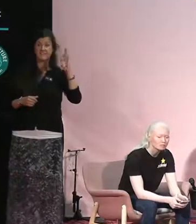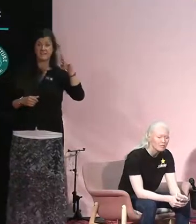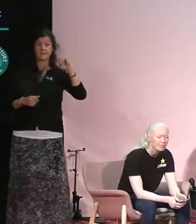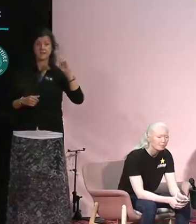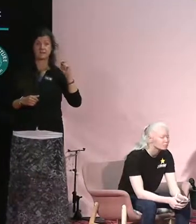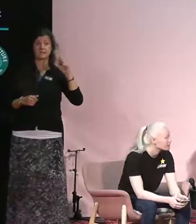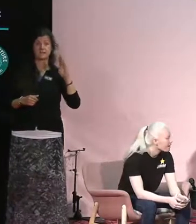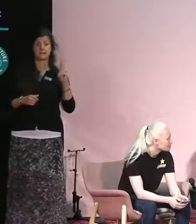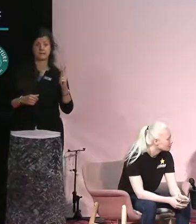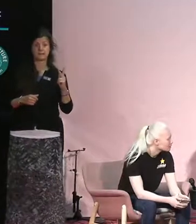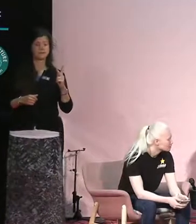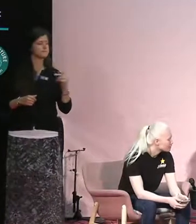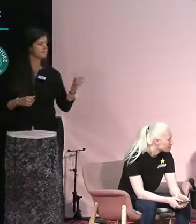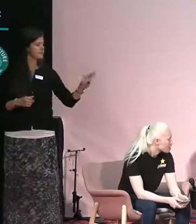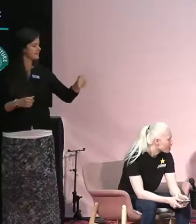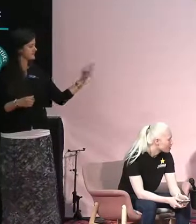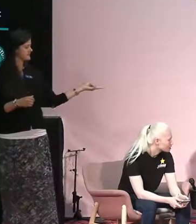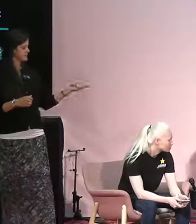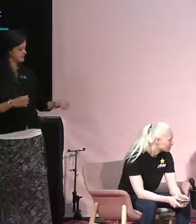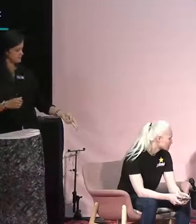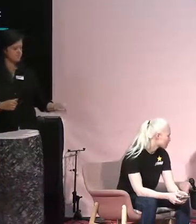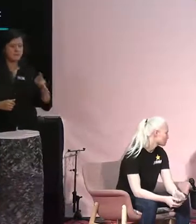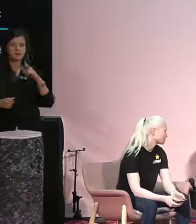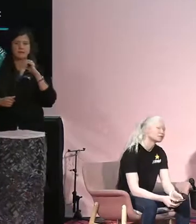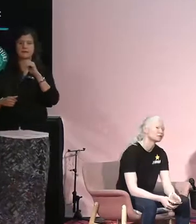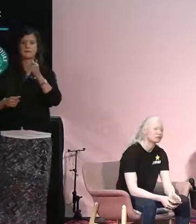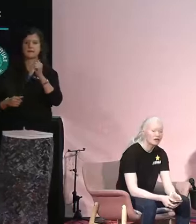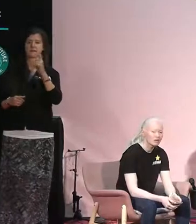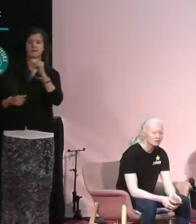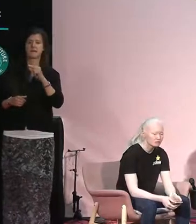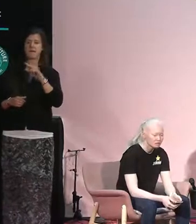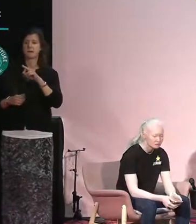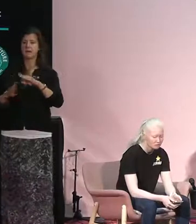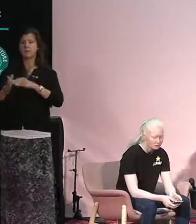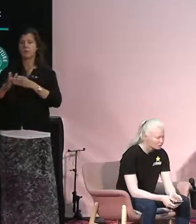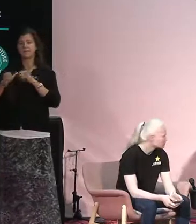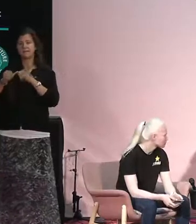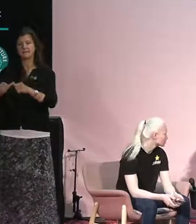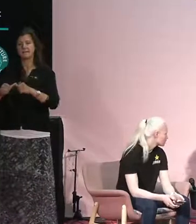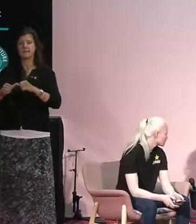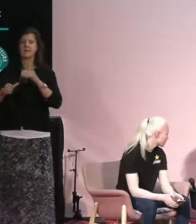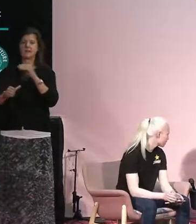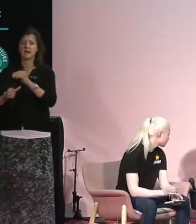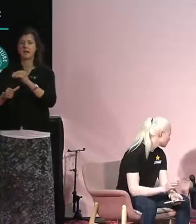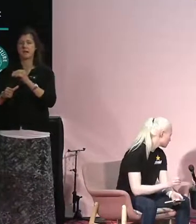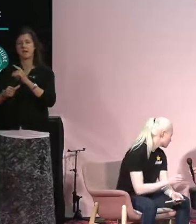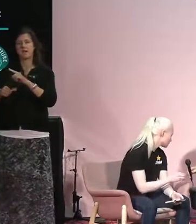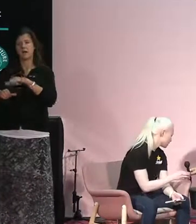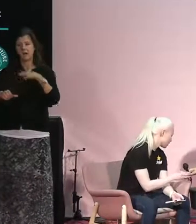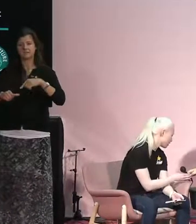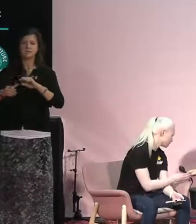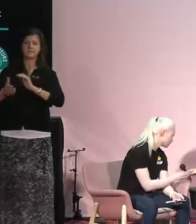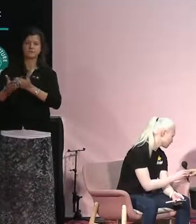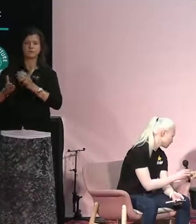Vår nästa deltagare här är Rebecca Krebs, projektledare för Arvsfondsprojektet Inkludera flera